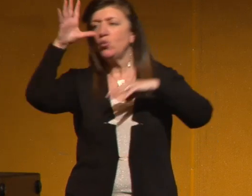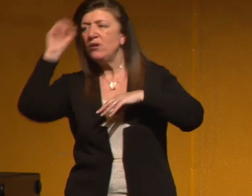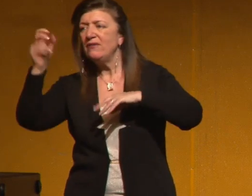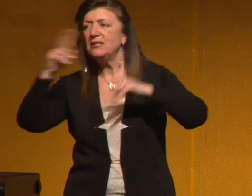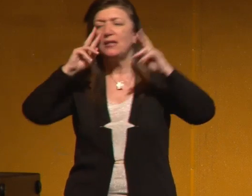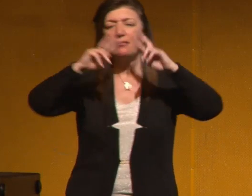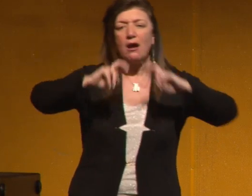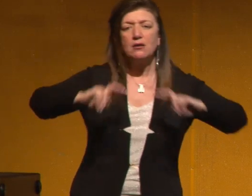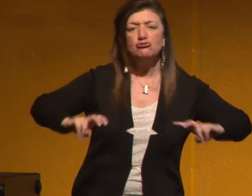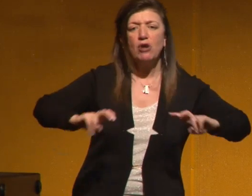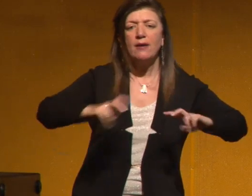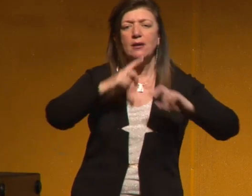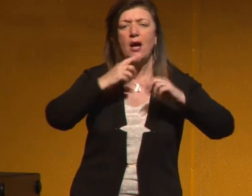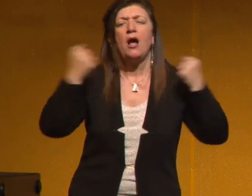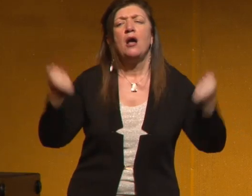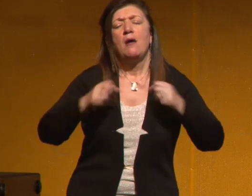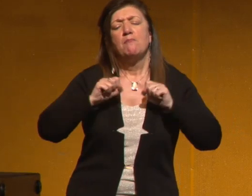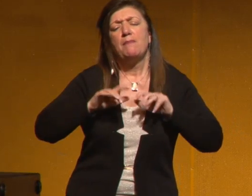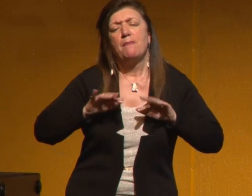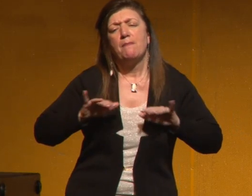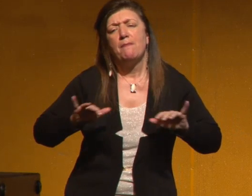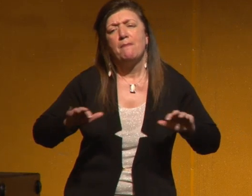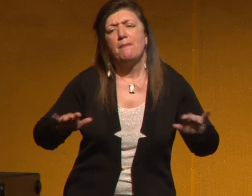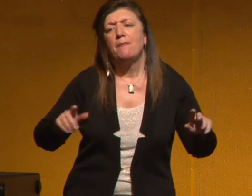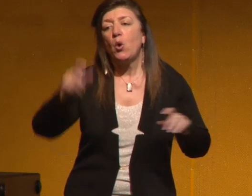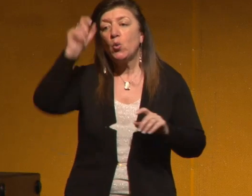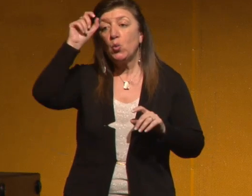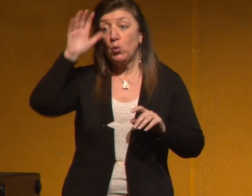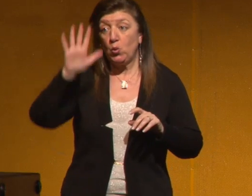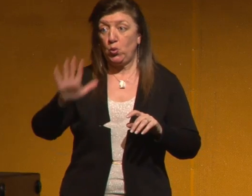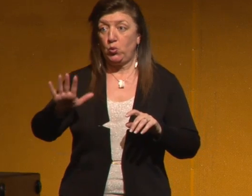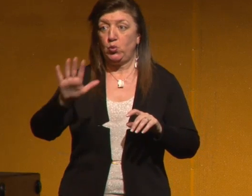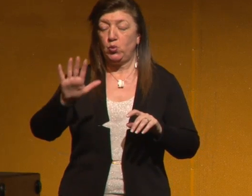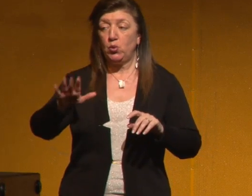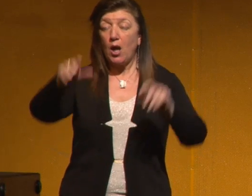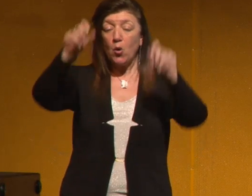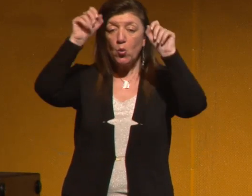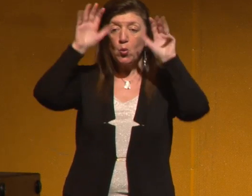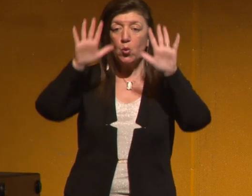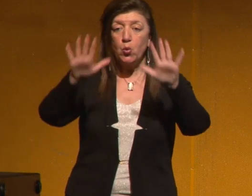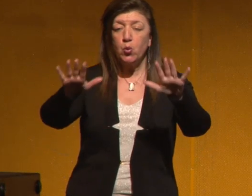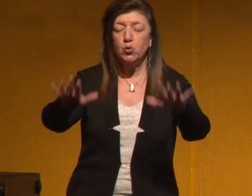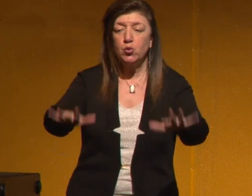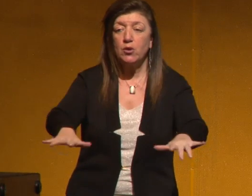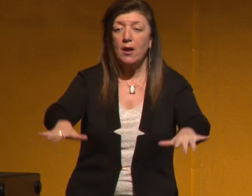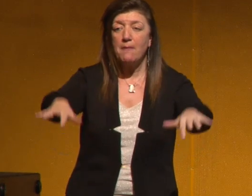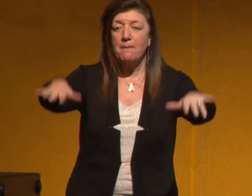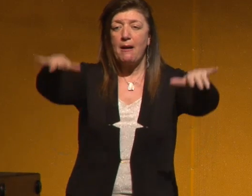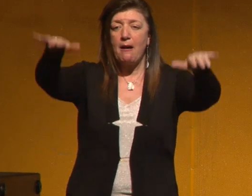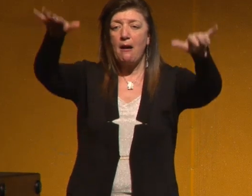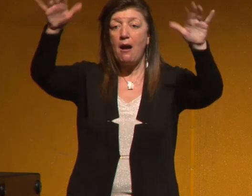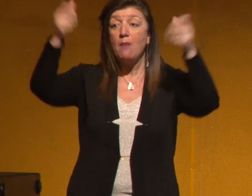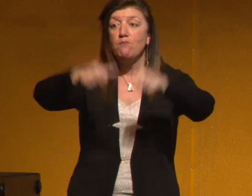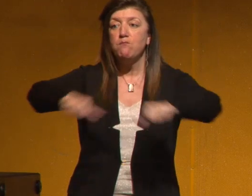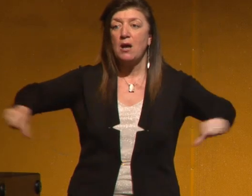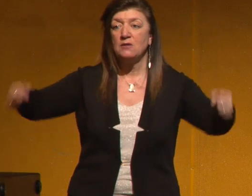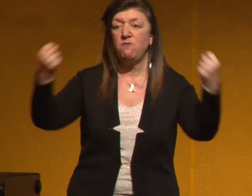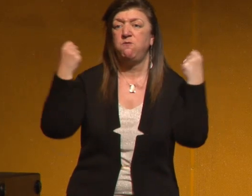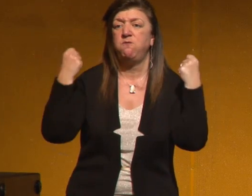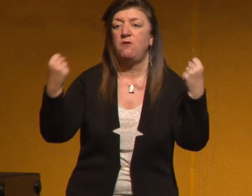fare creare e diffondere cultura una cultura che deve continuare a fondersi su basi solide come